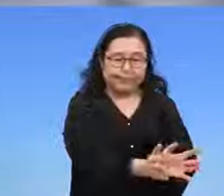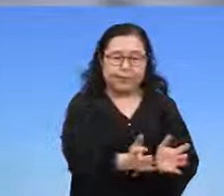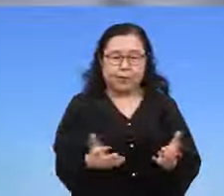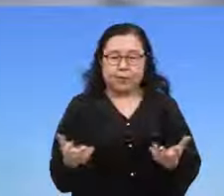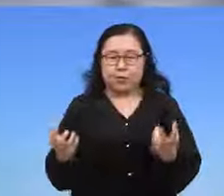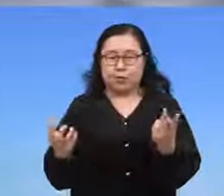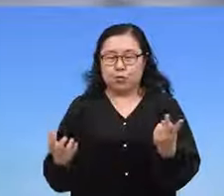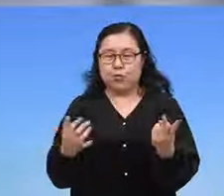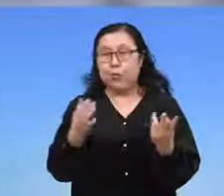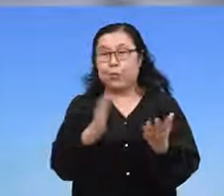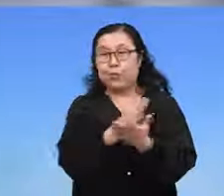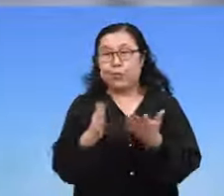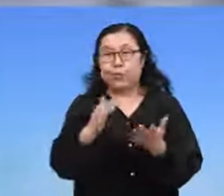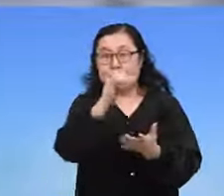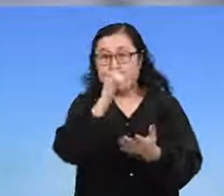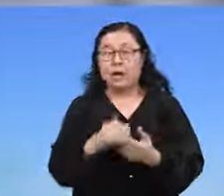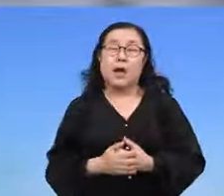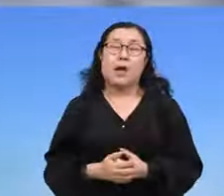수가 있습니다.